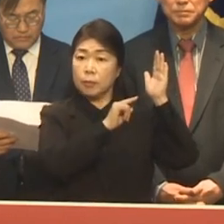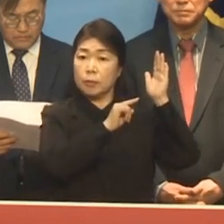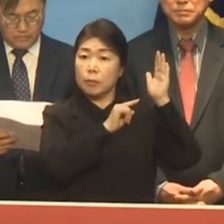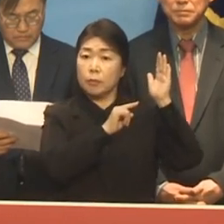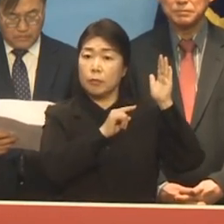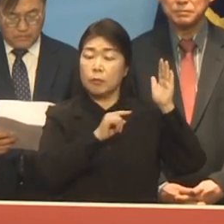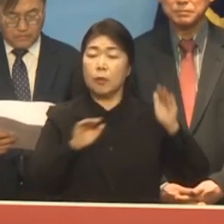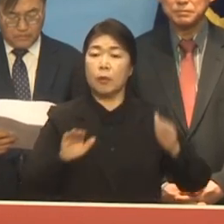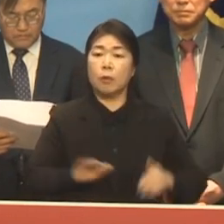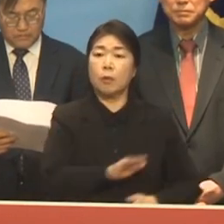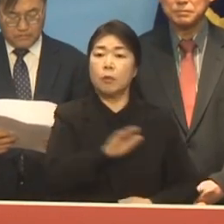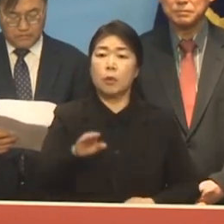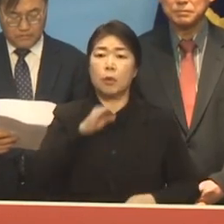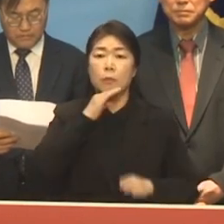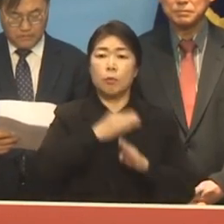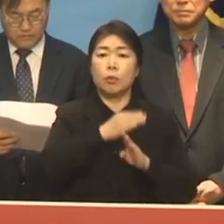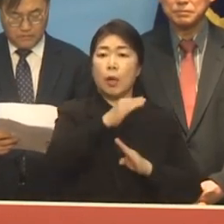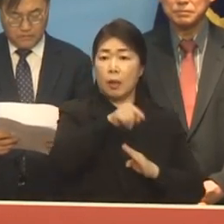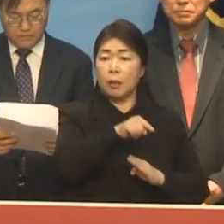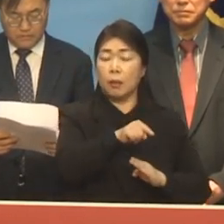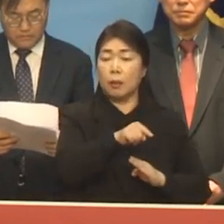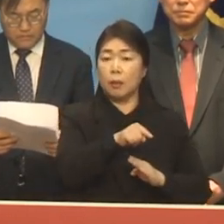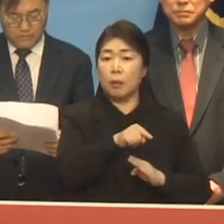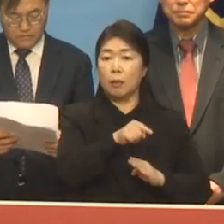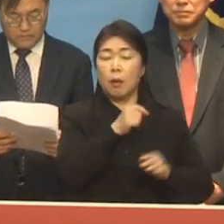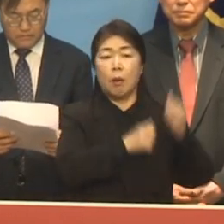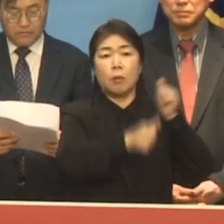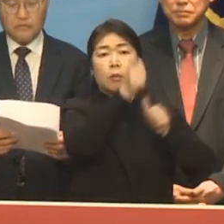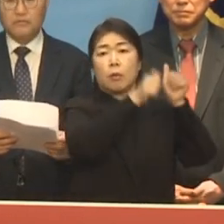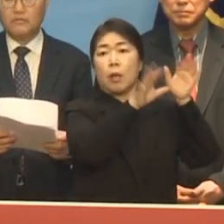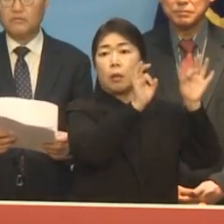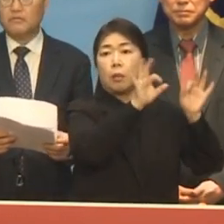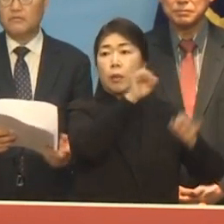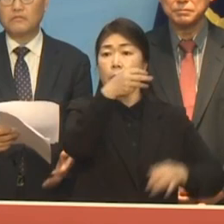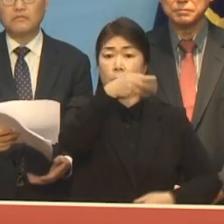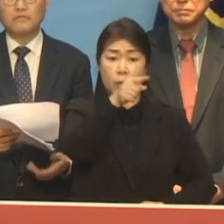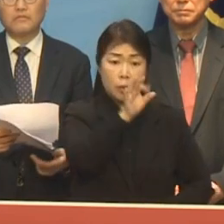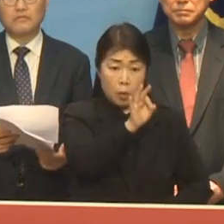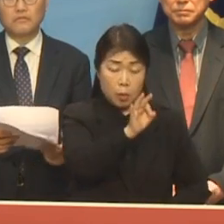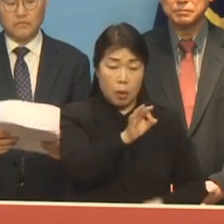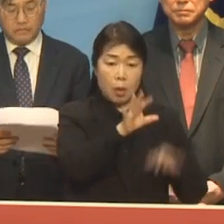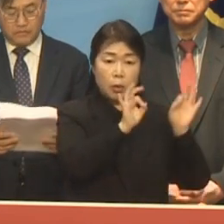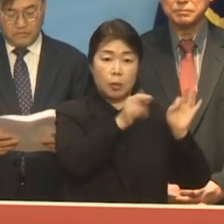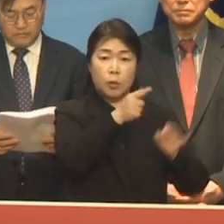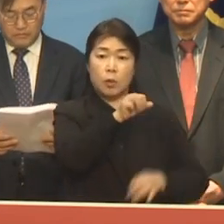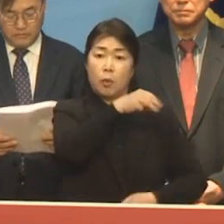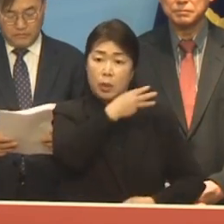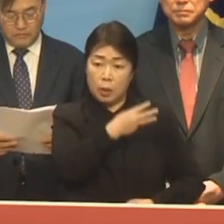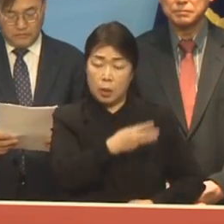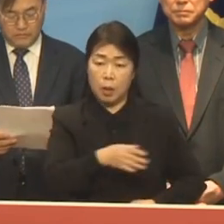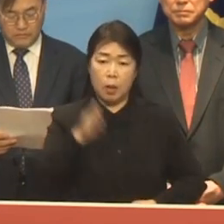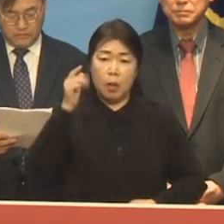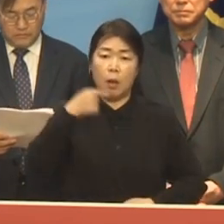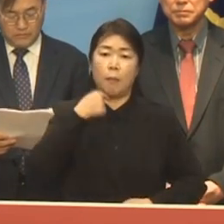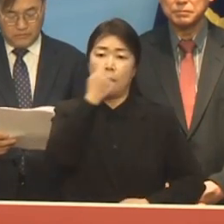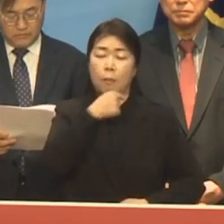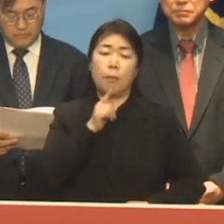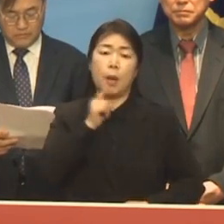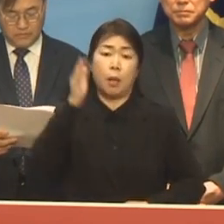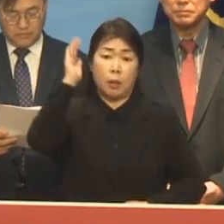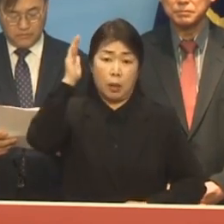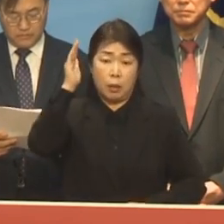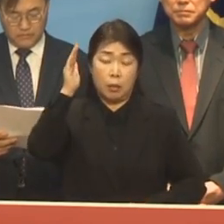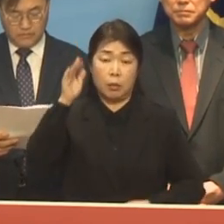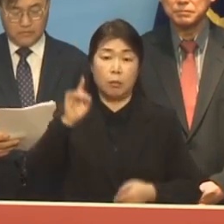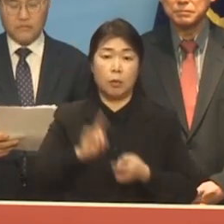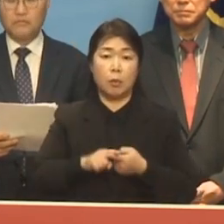우리 북한 선대 김일성, 김정일이라고 한 진북 발언에